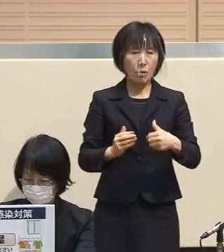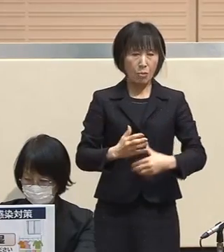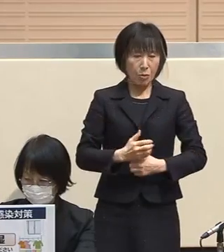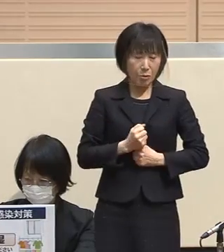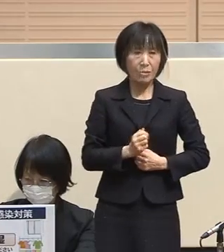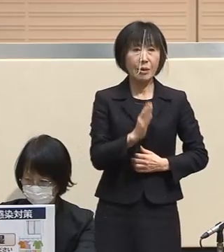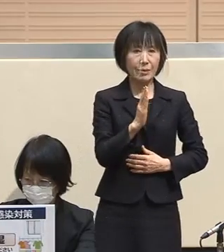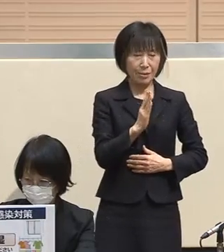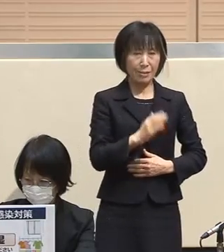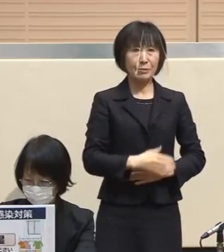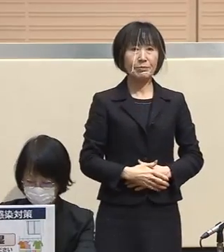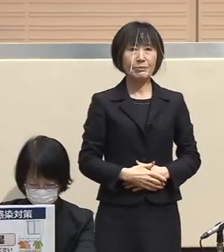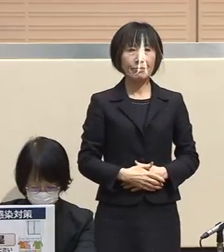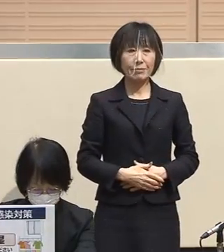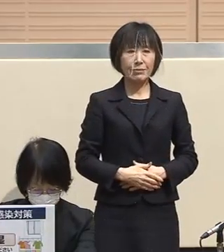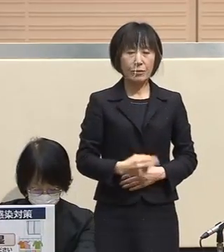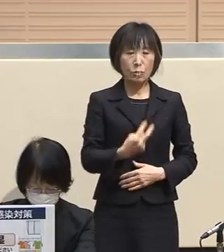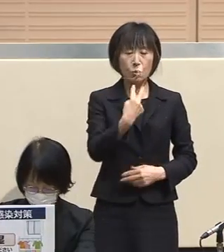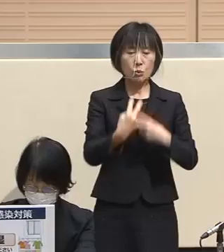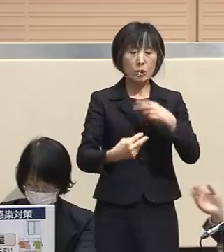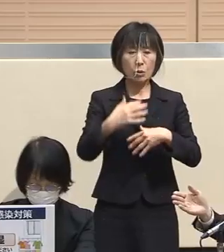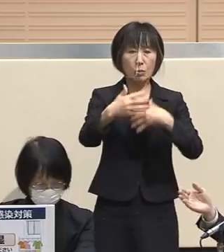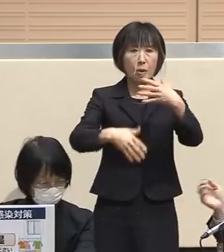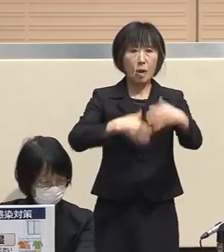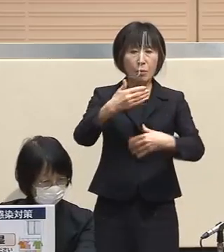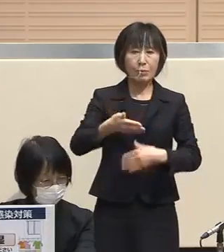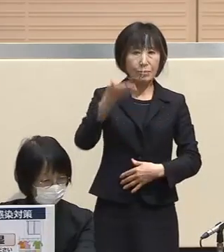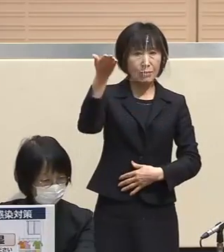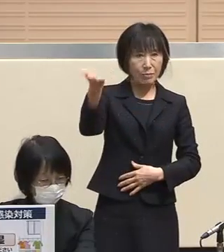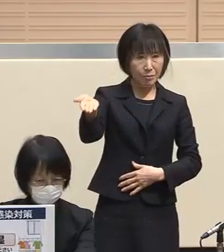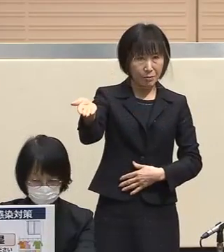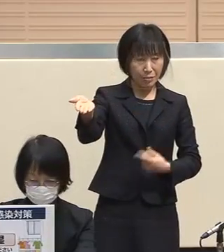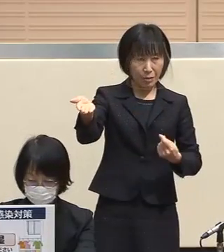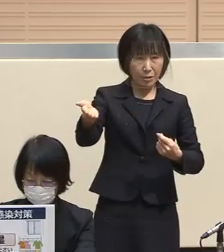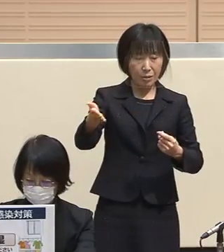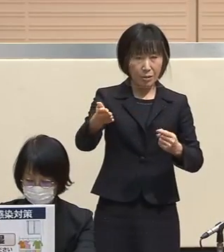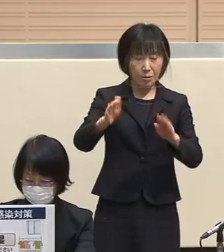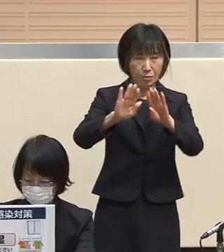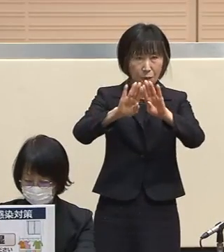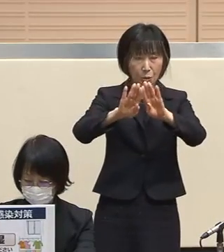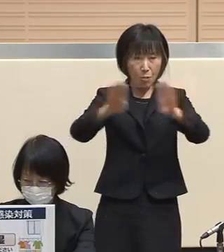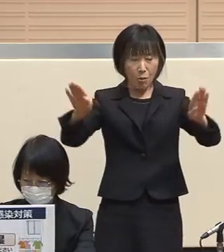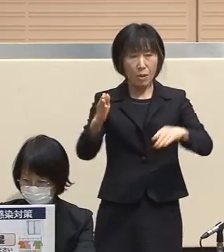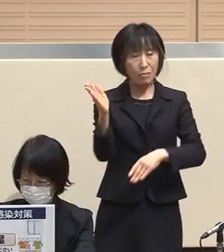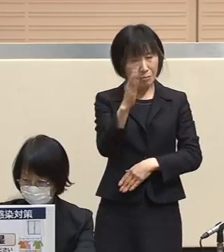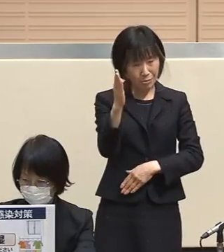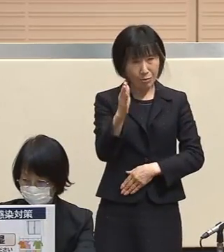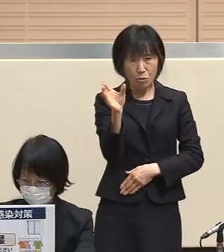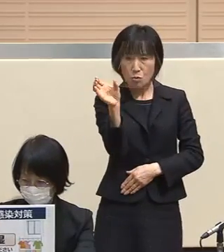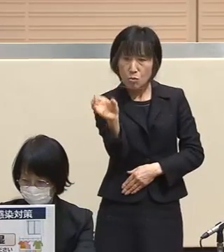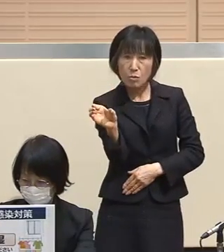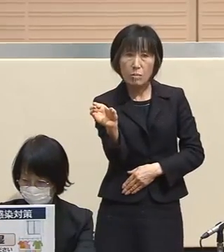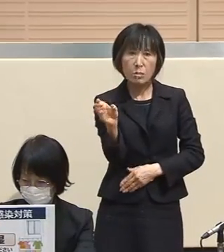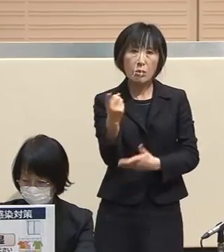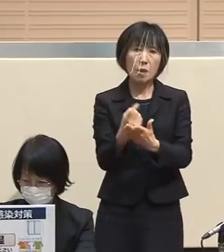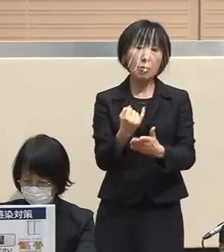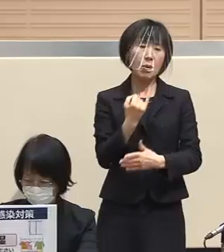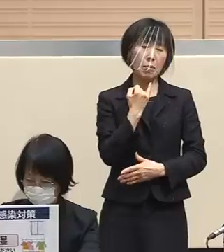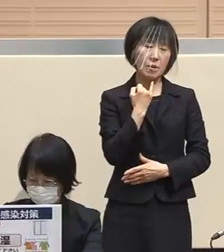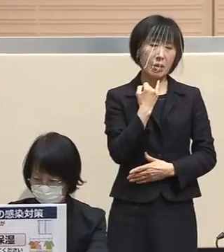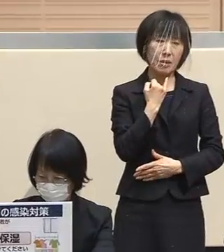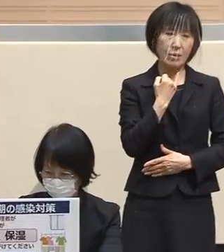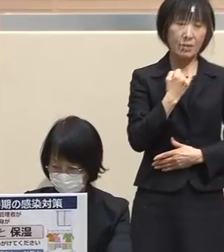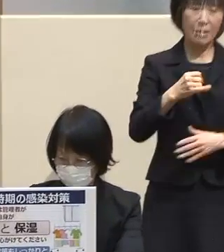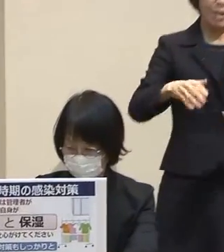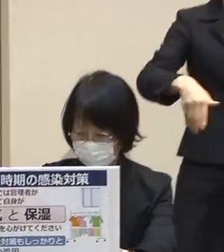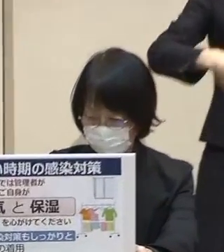です。換気についてはこちらにありますように、窓を大きく開けなくてもわずかに開けるだけで暖